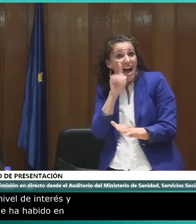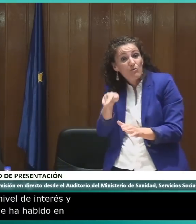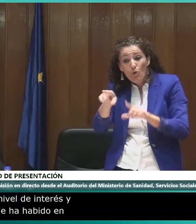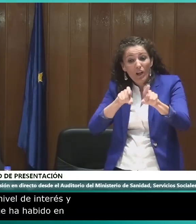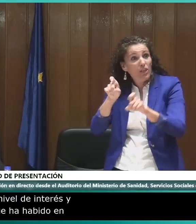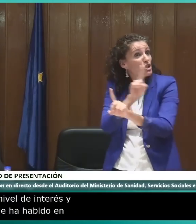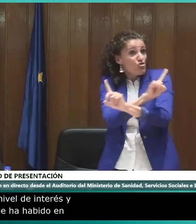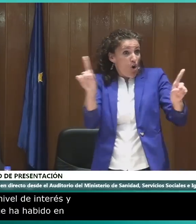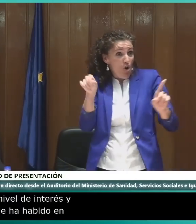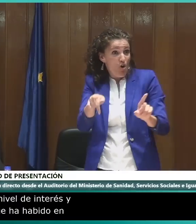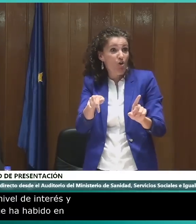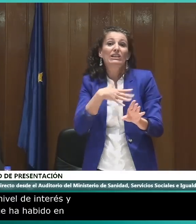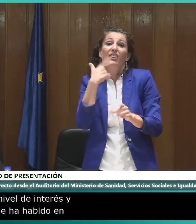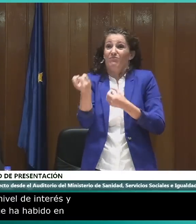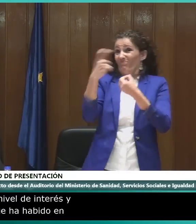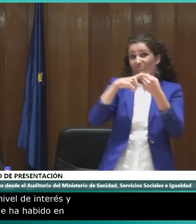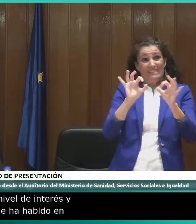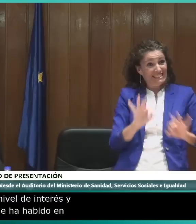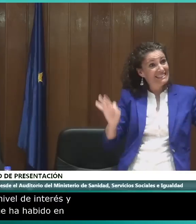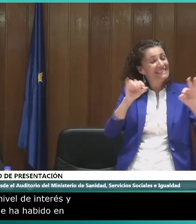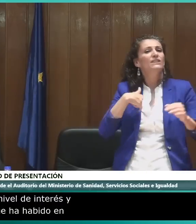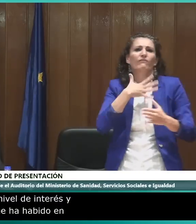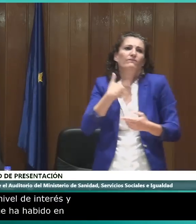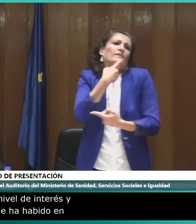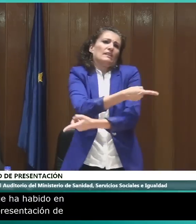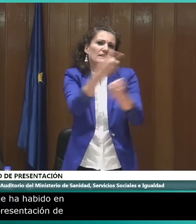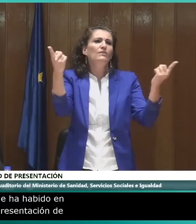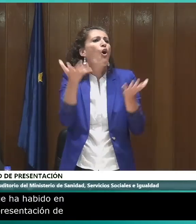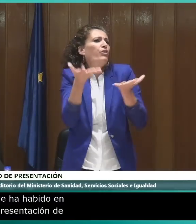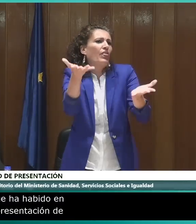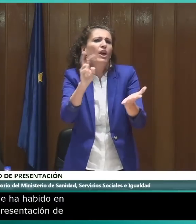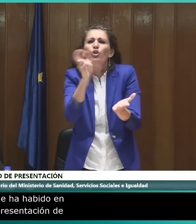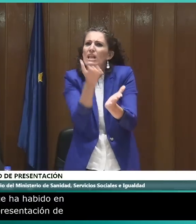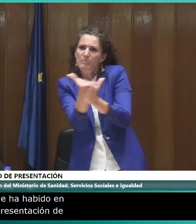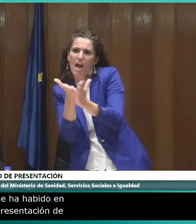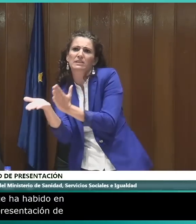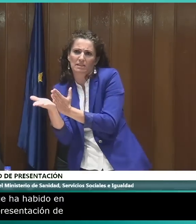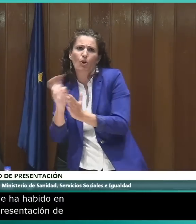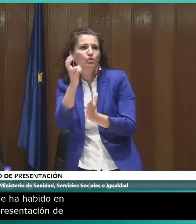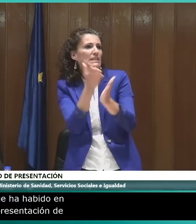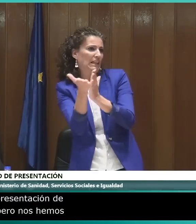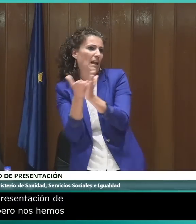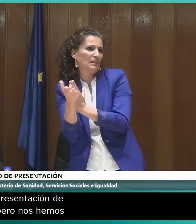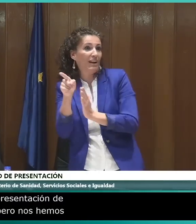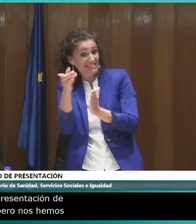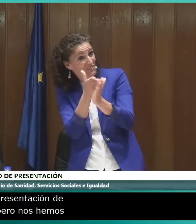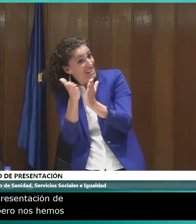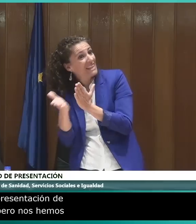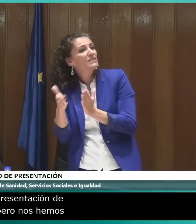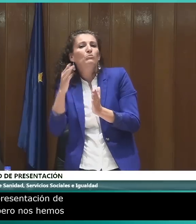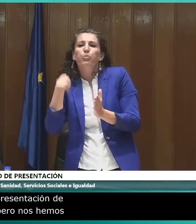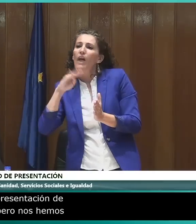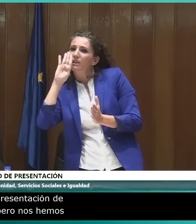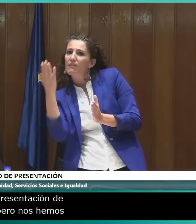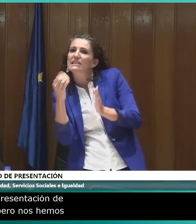nos hemos visto limitados a tener que seleccionar un número determinado. Eso no es óbvio para que esas comunicaciones que no